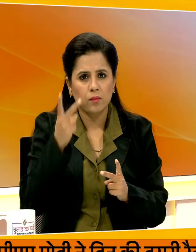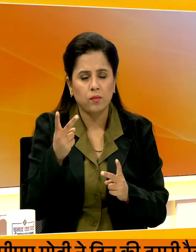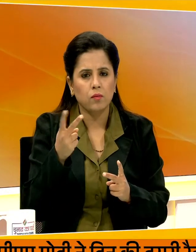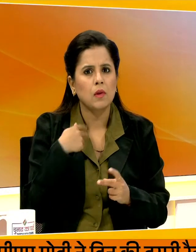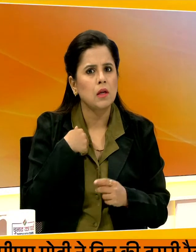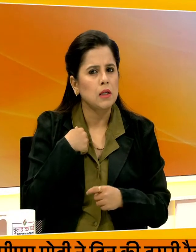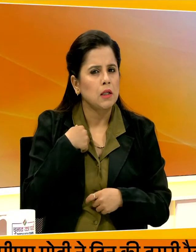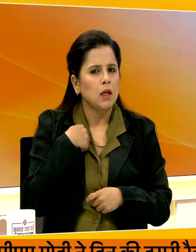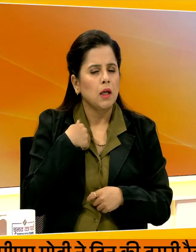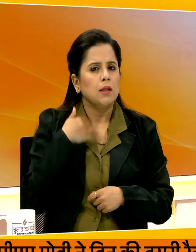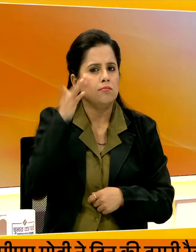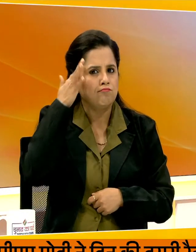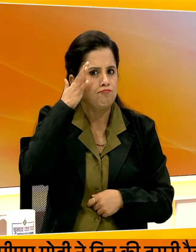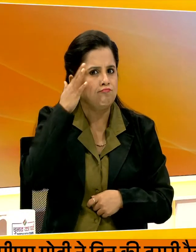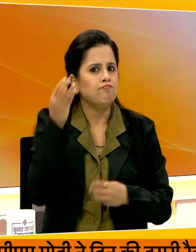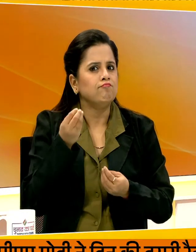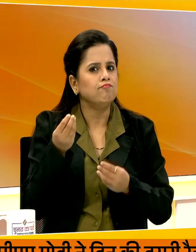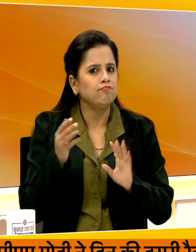परेशान करने वाली है।